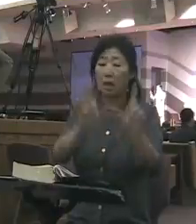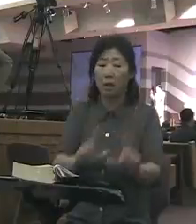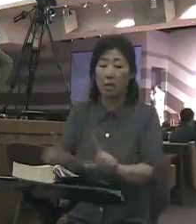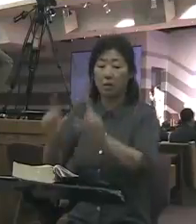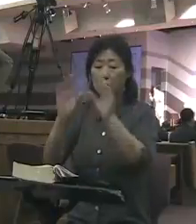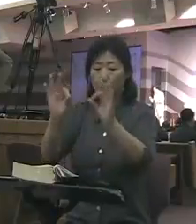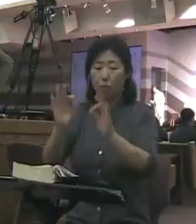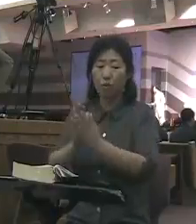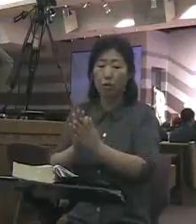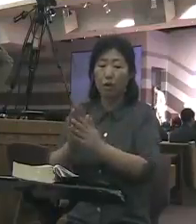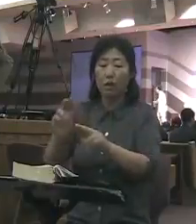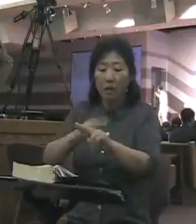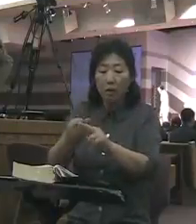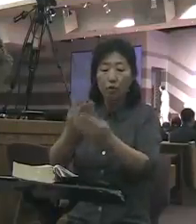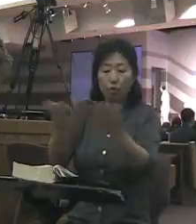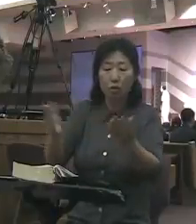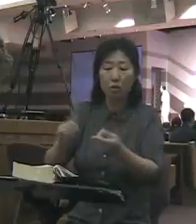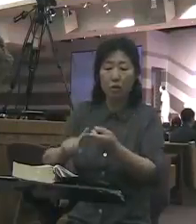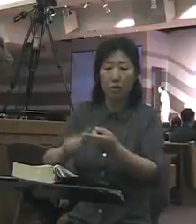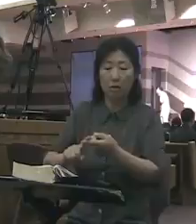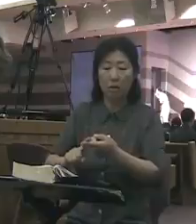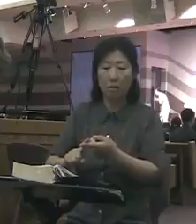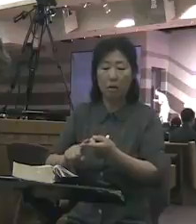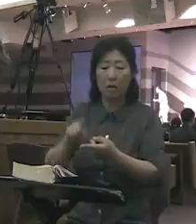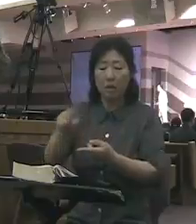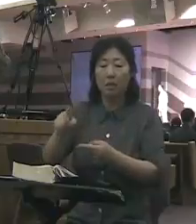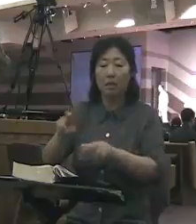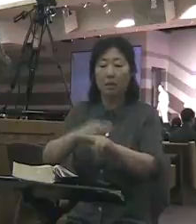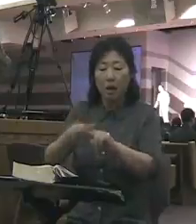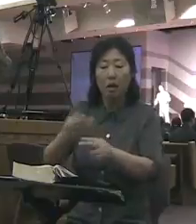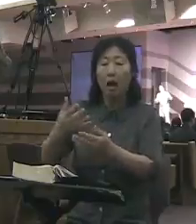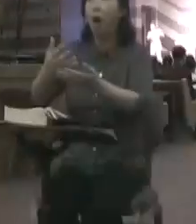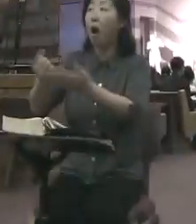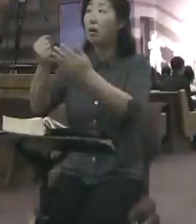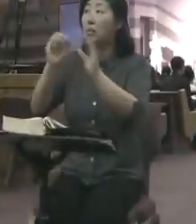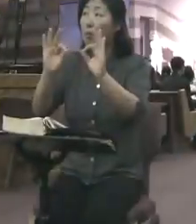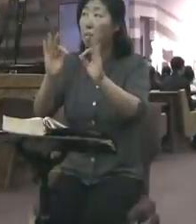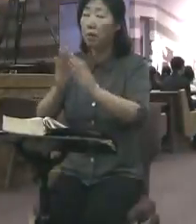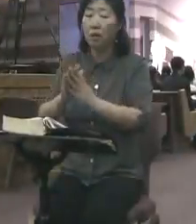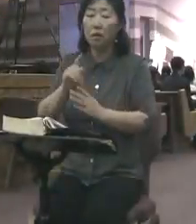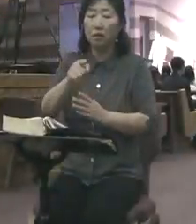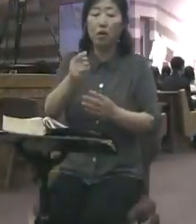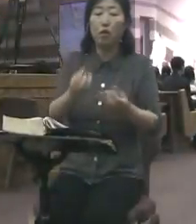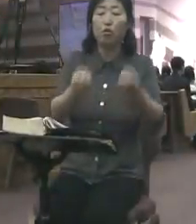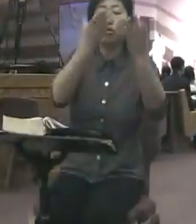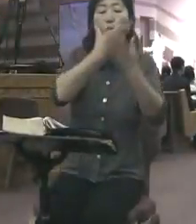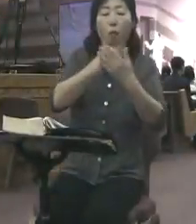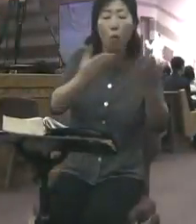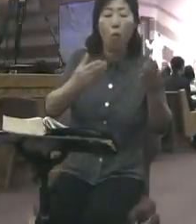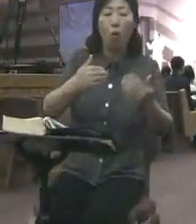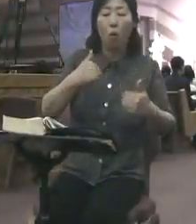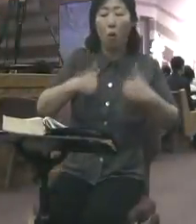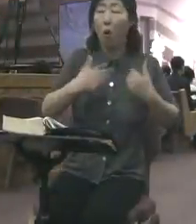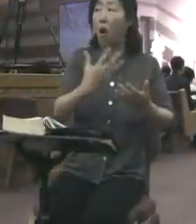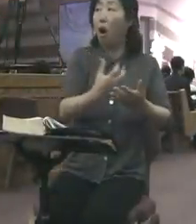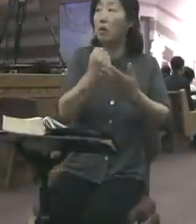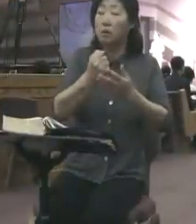너에게 상을 주겠는데 여기 있는 이 상을 가져보아라, 저기 있는 저 축복을 누려보아라, 그런 말씀을 하지